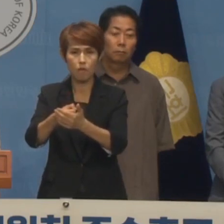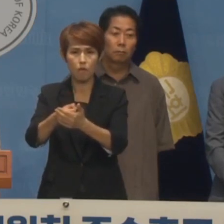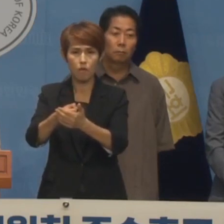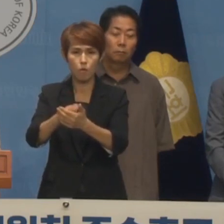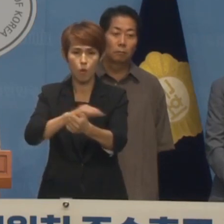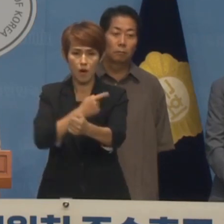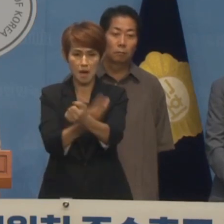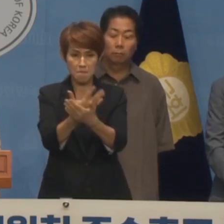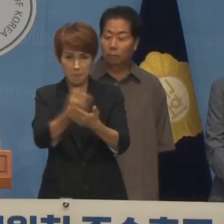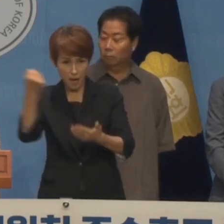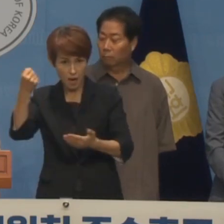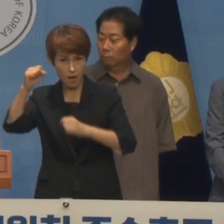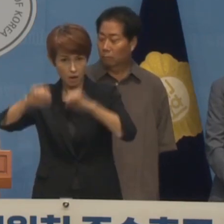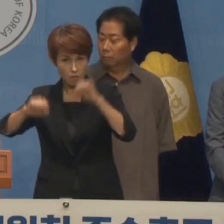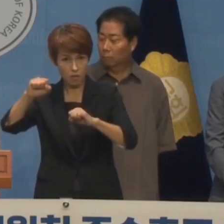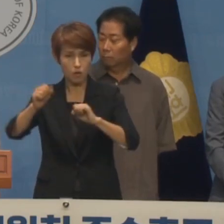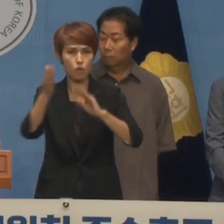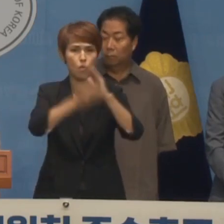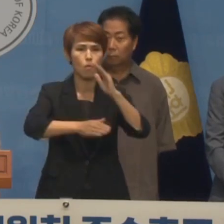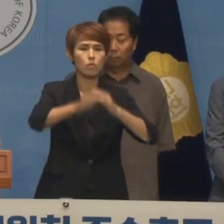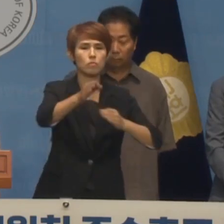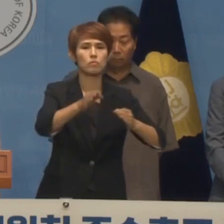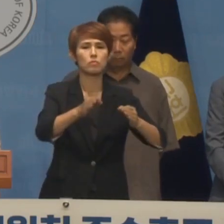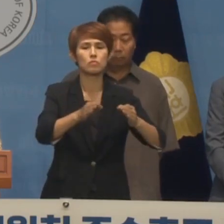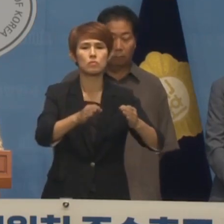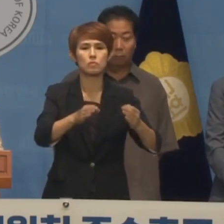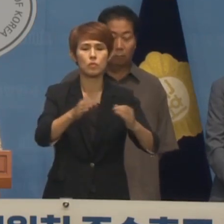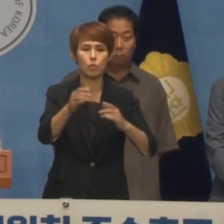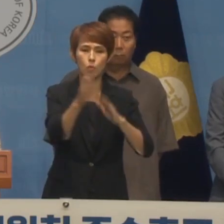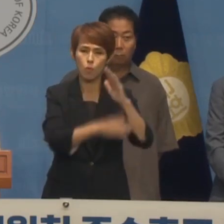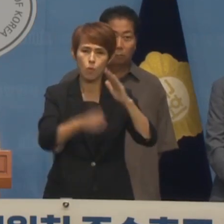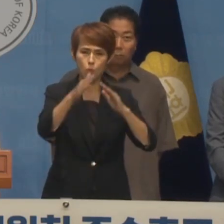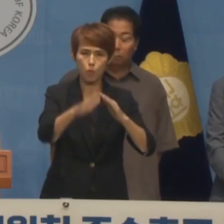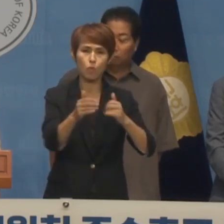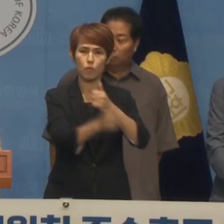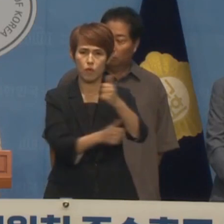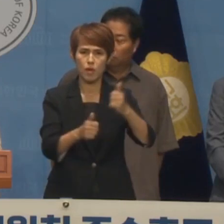대해서도 공정위의 경고 조치를 받기도 했다.